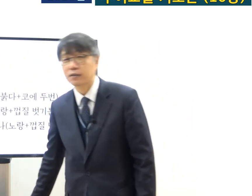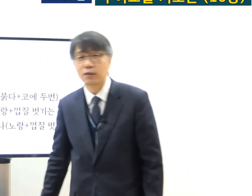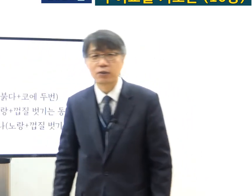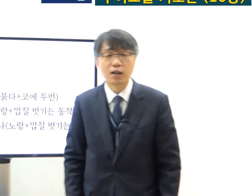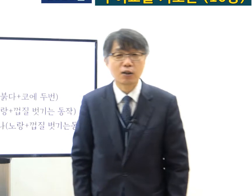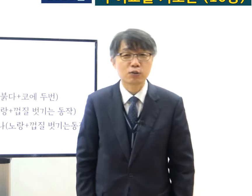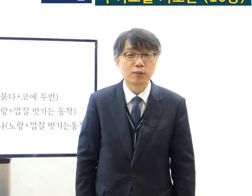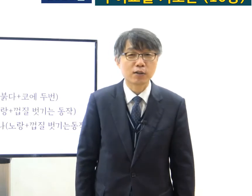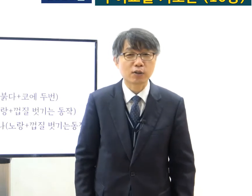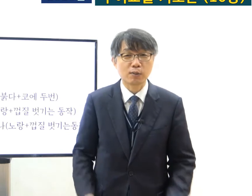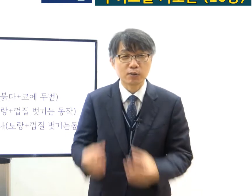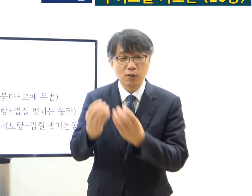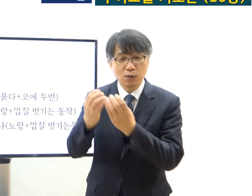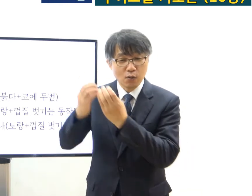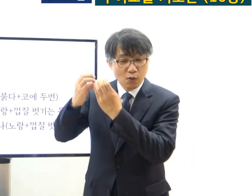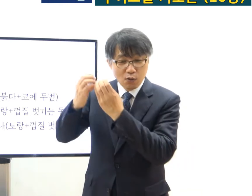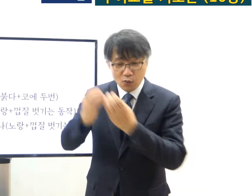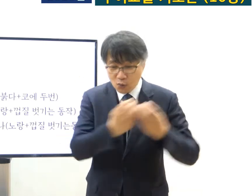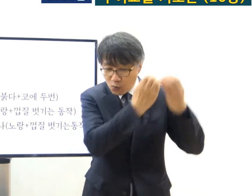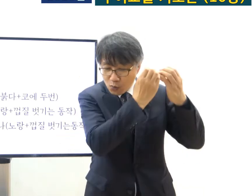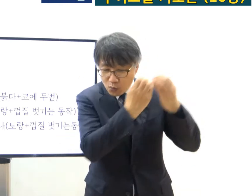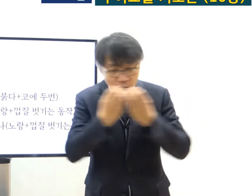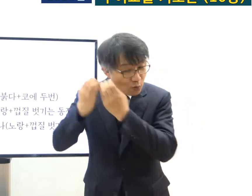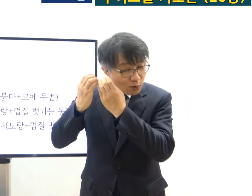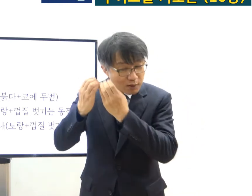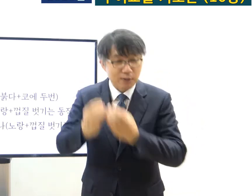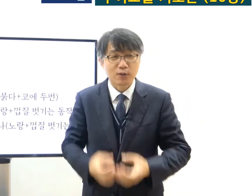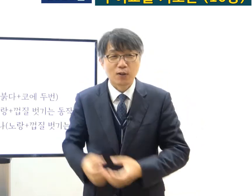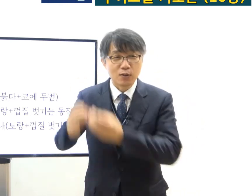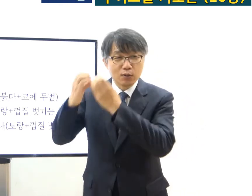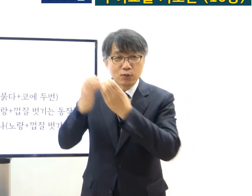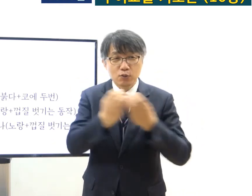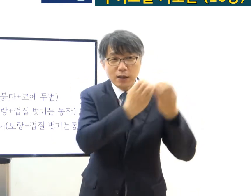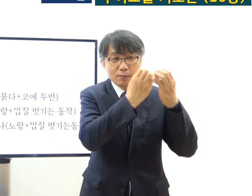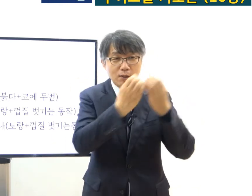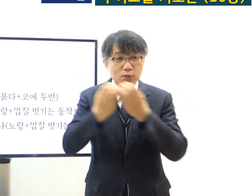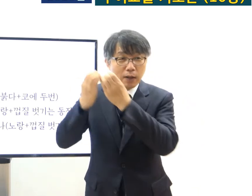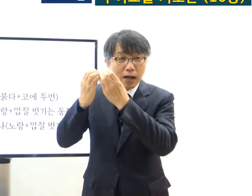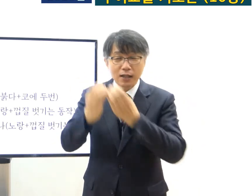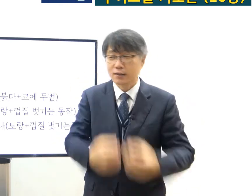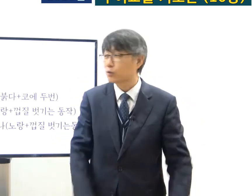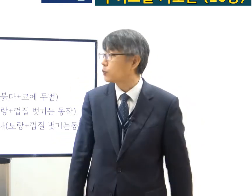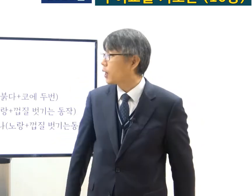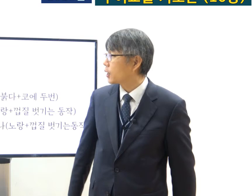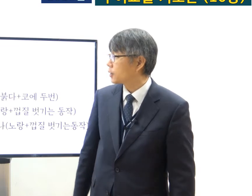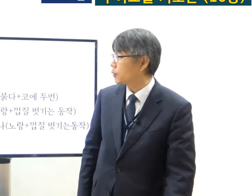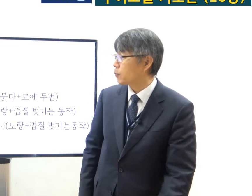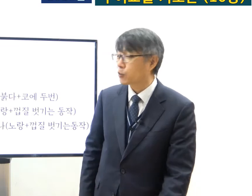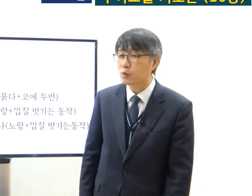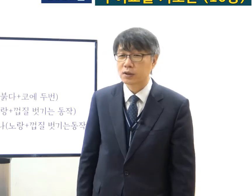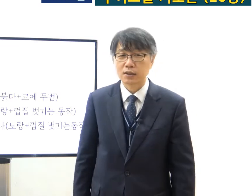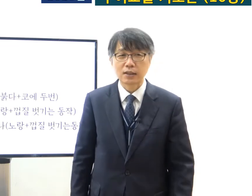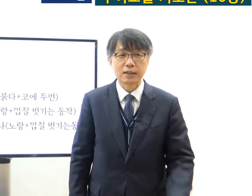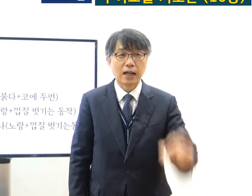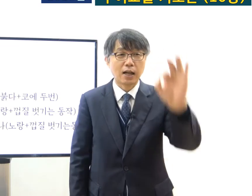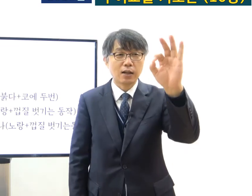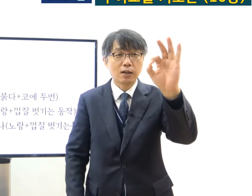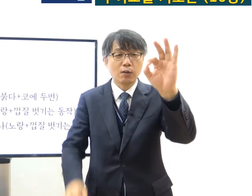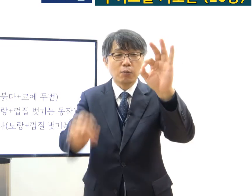수박은 어떻게 할까요? 수박은 어떻게 먹죠? 이렇게 먹죠. 수박입니다. 수박. 그 다음에 포도는, 자, 포도